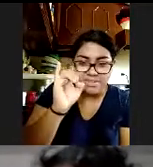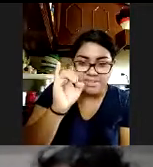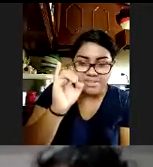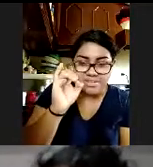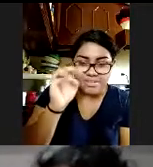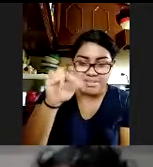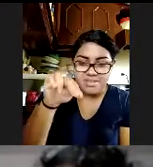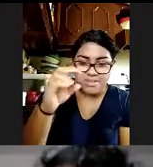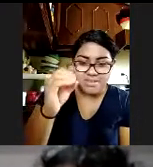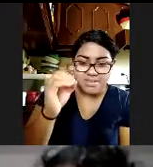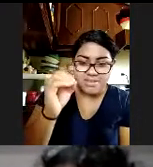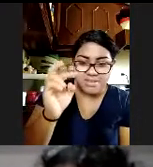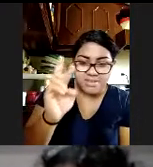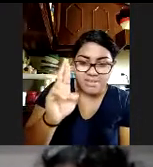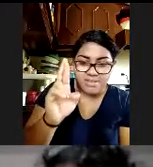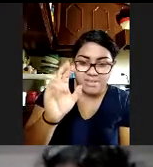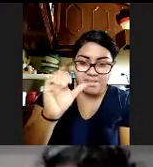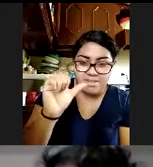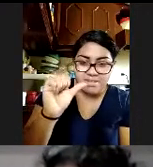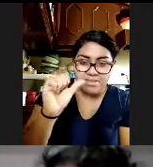Porque le está dando...